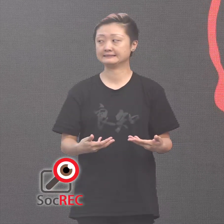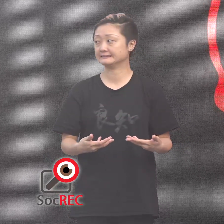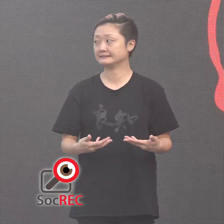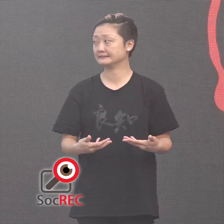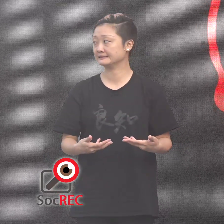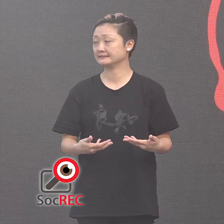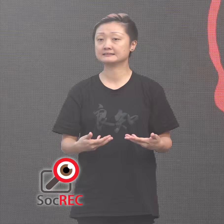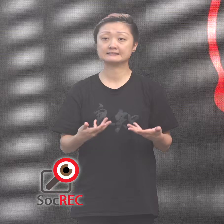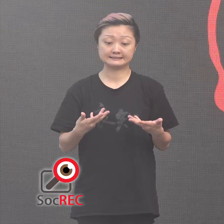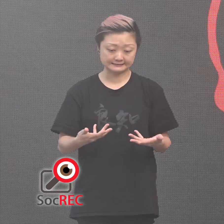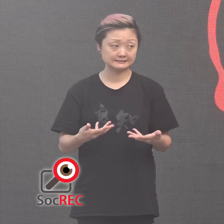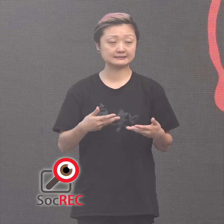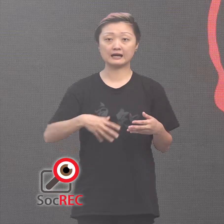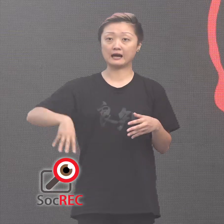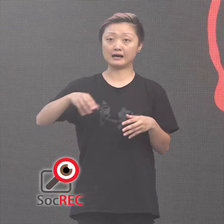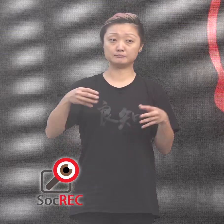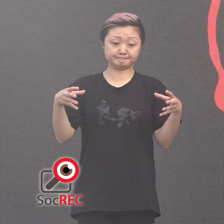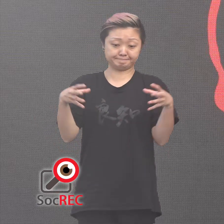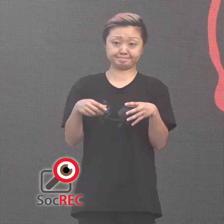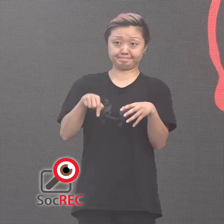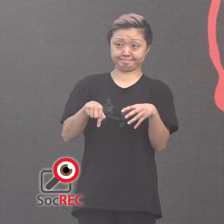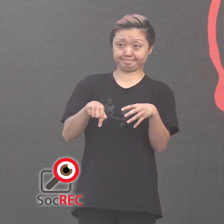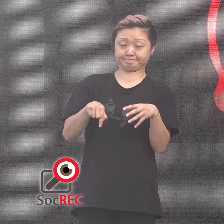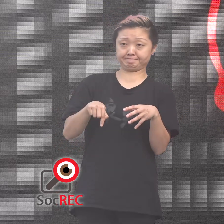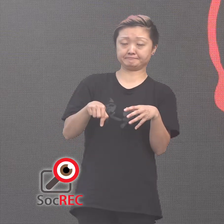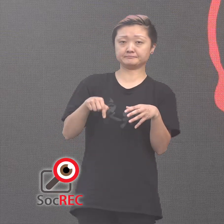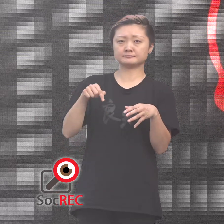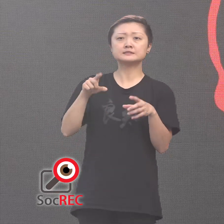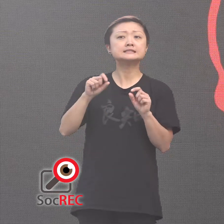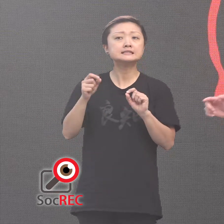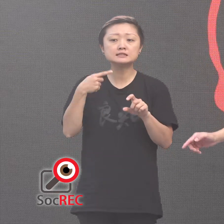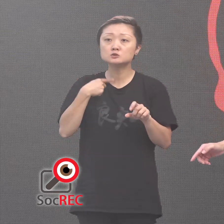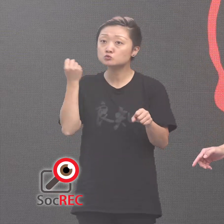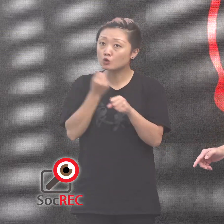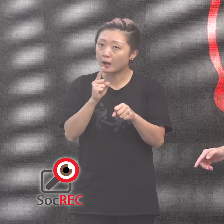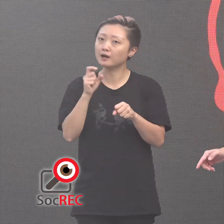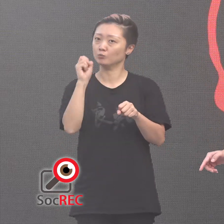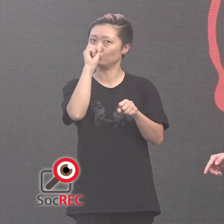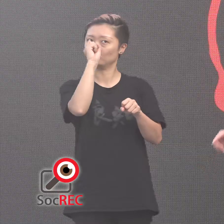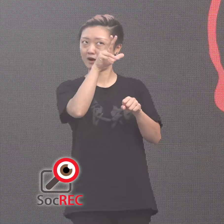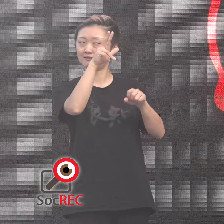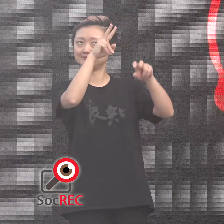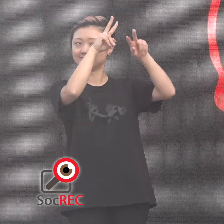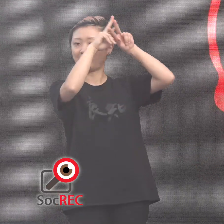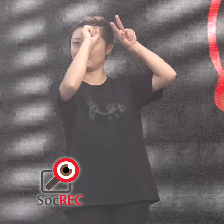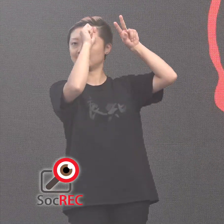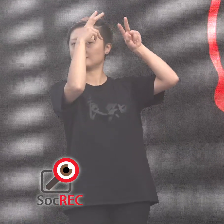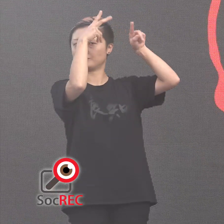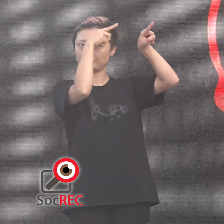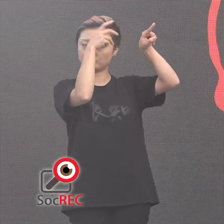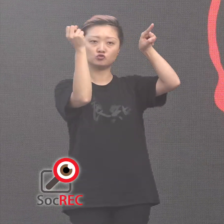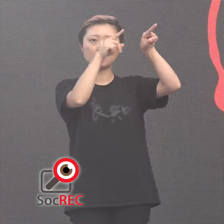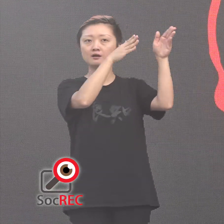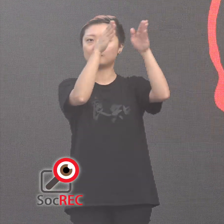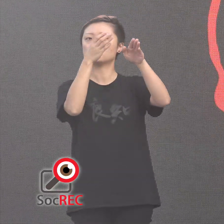我们站在这里，我们要告诉罪恶的中共、傀儡的临政越俄政